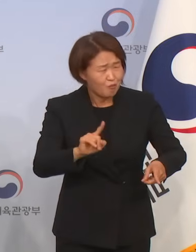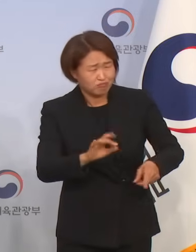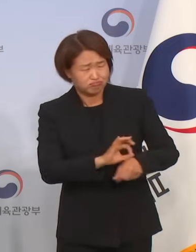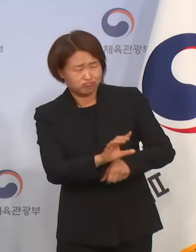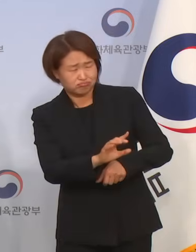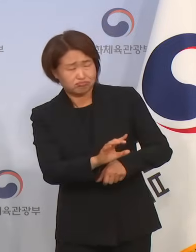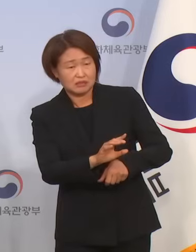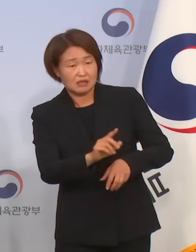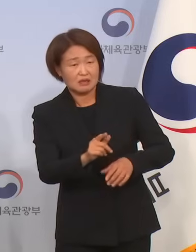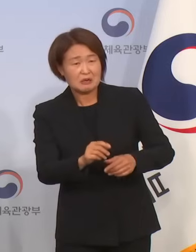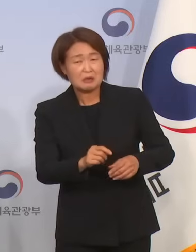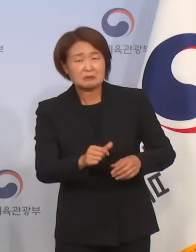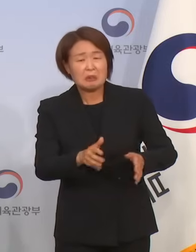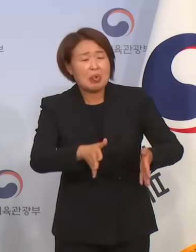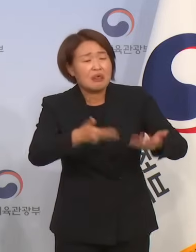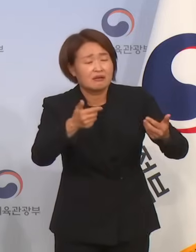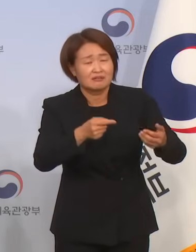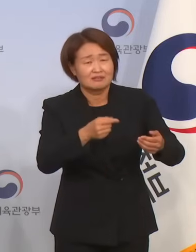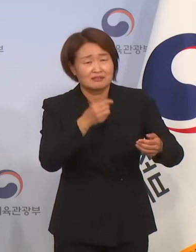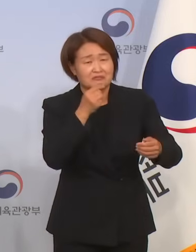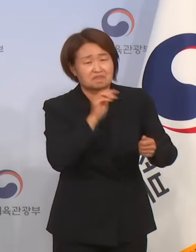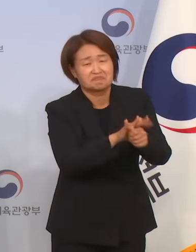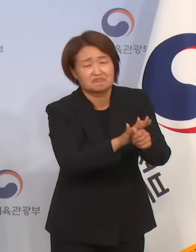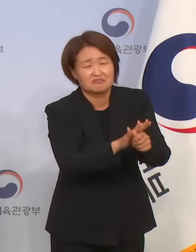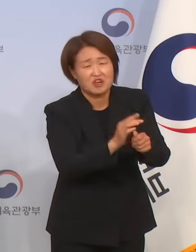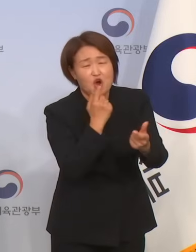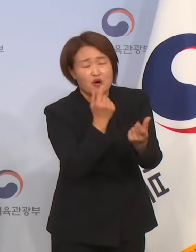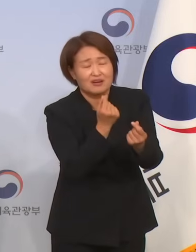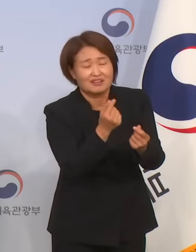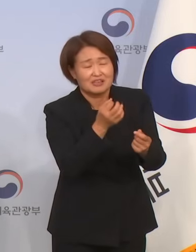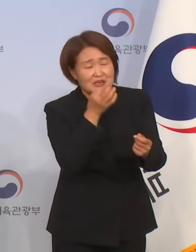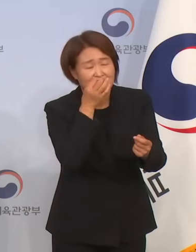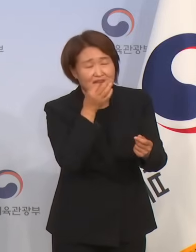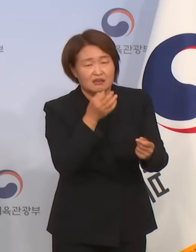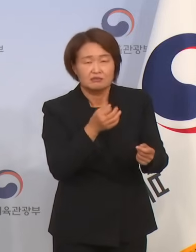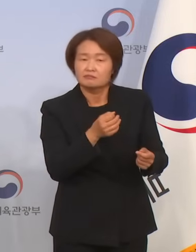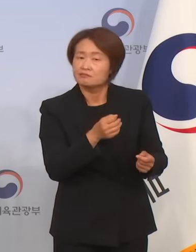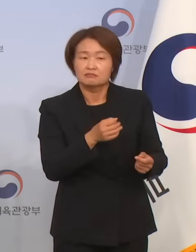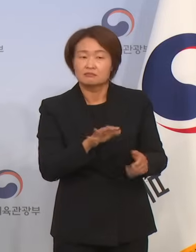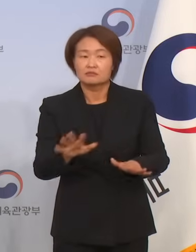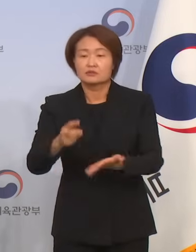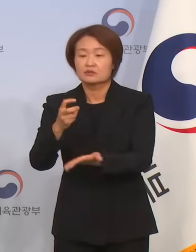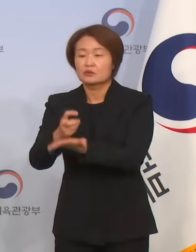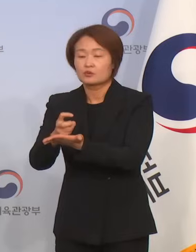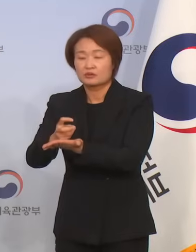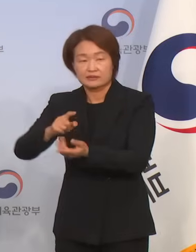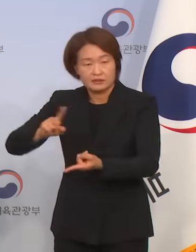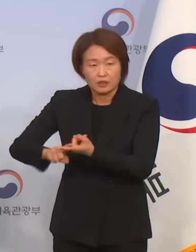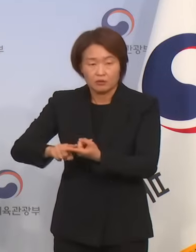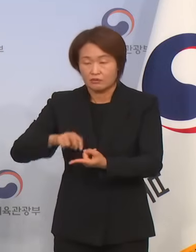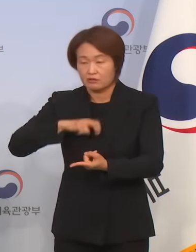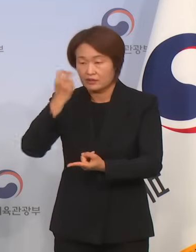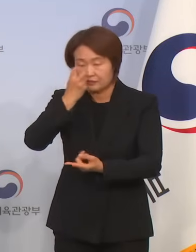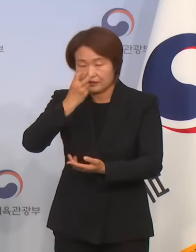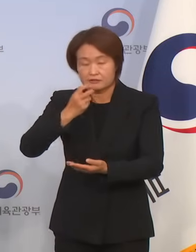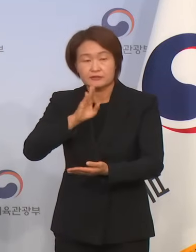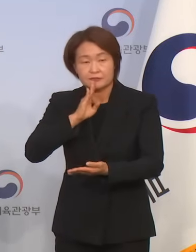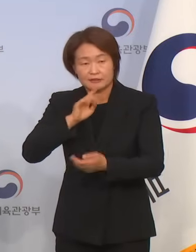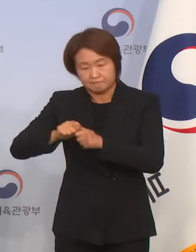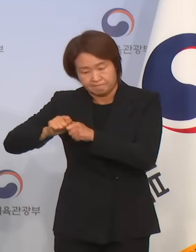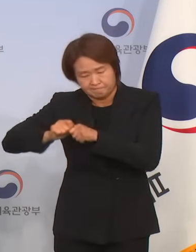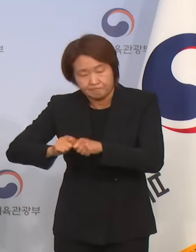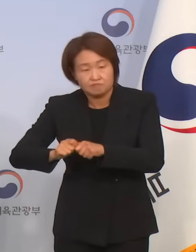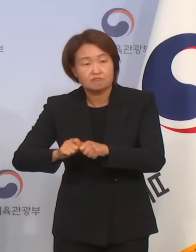때는 그러니까 뭐 손방망이 이렇게 처분을 했을 경우에는 현 제도상 감사관실에서 뭐 구체적으로